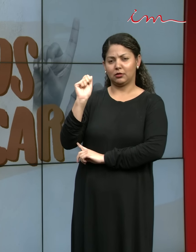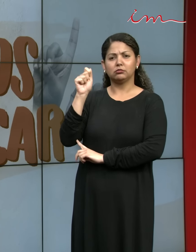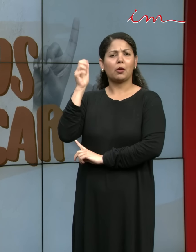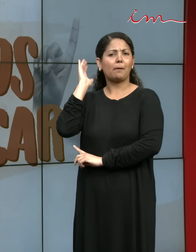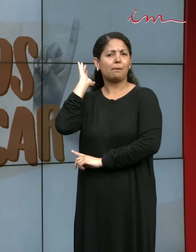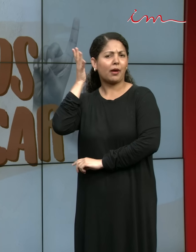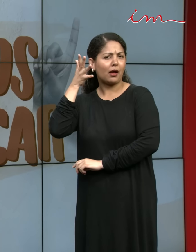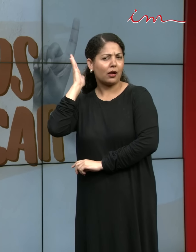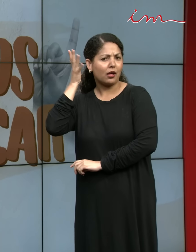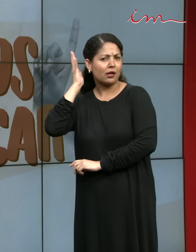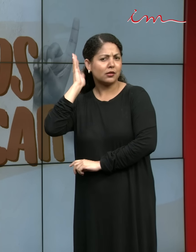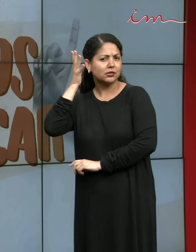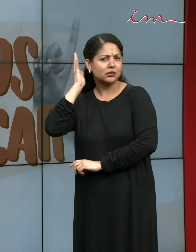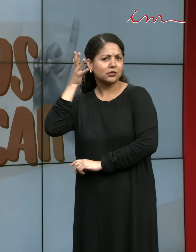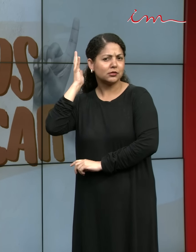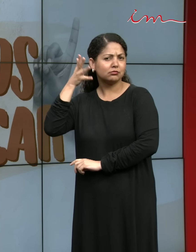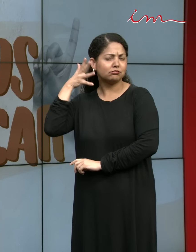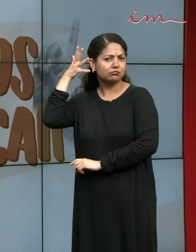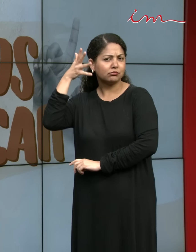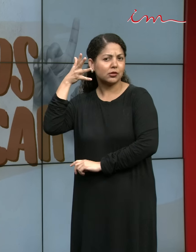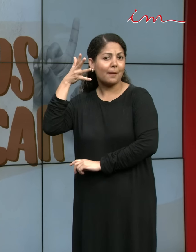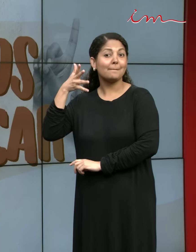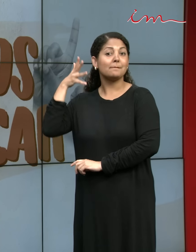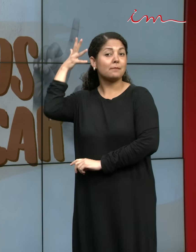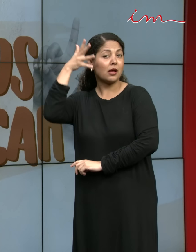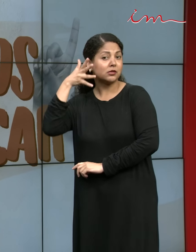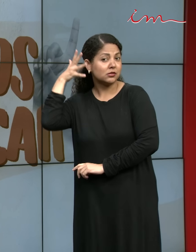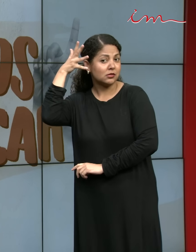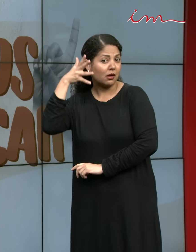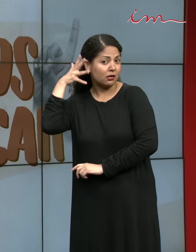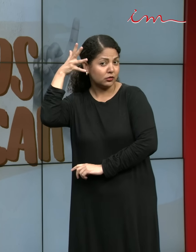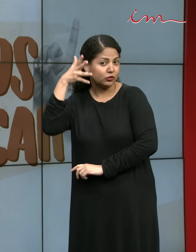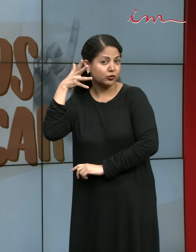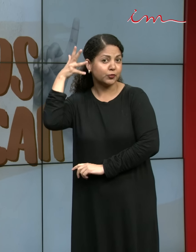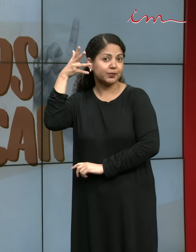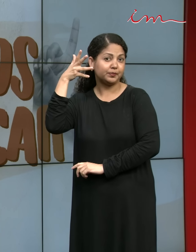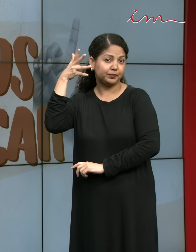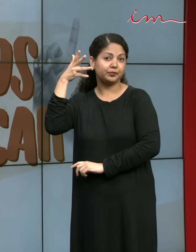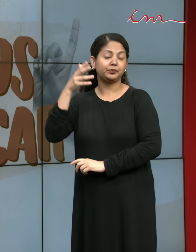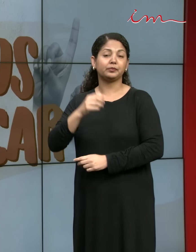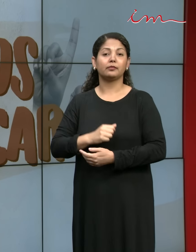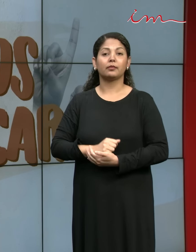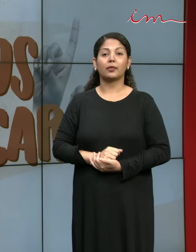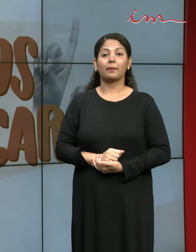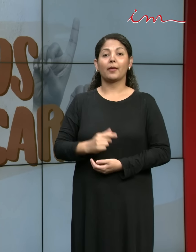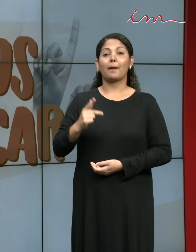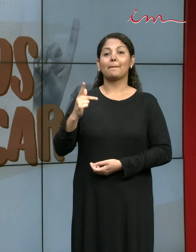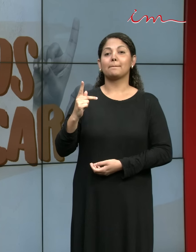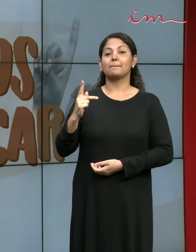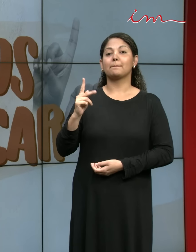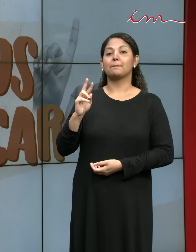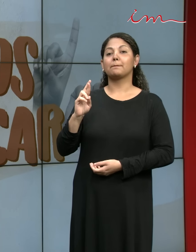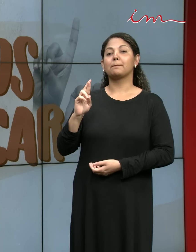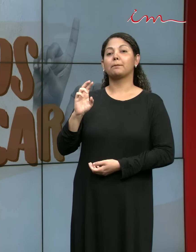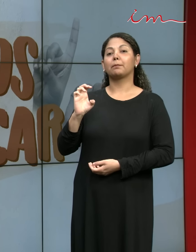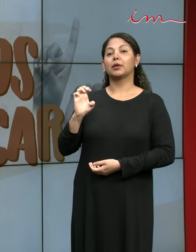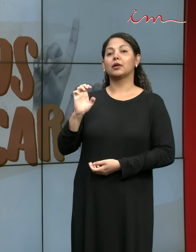outra junção também, ó, de palestra, como se estivesse nesse contexto, mensagem como se fosse de palestra.